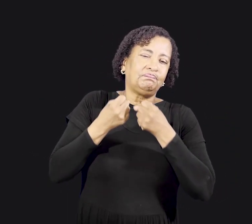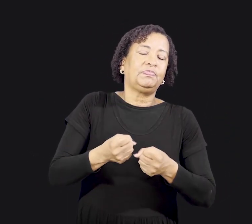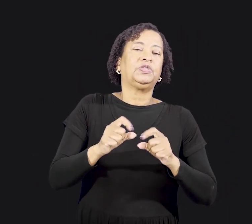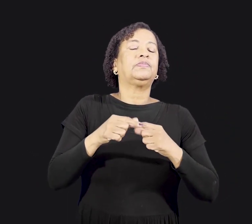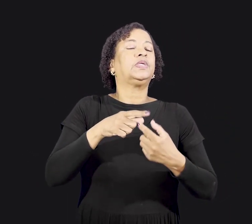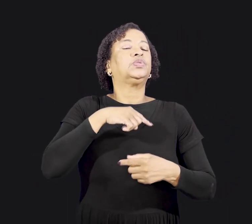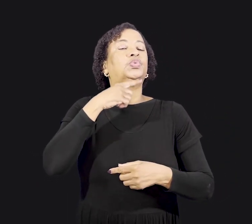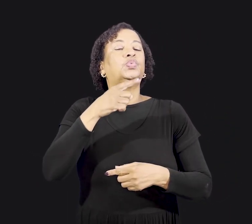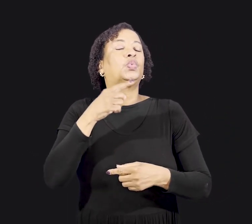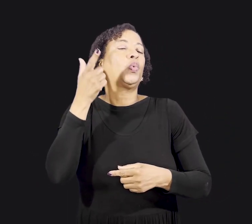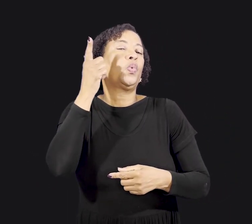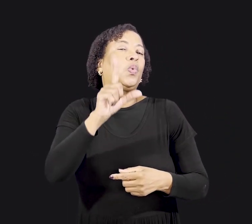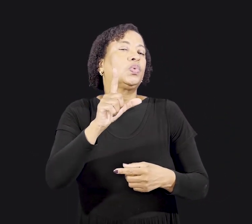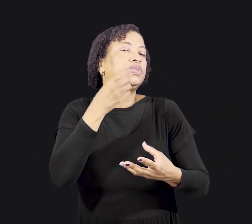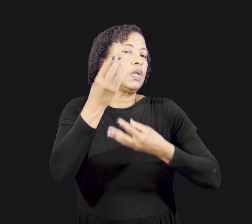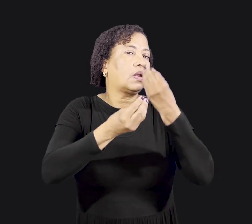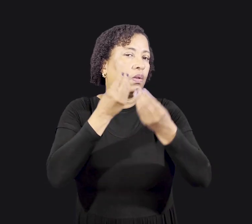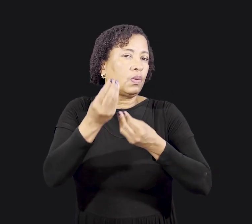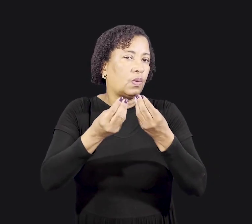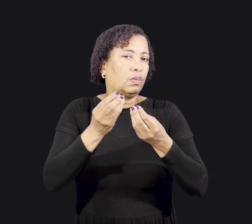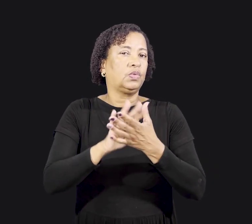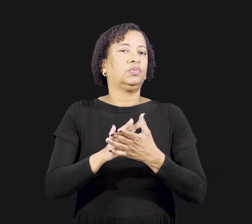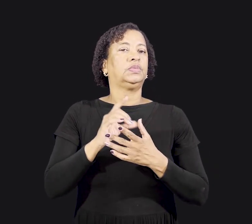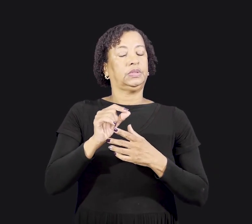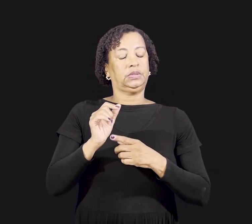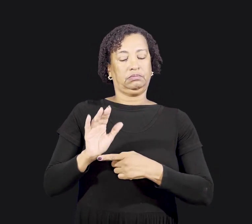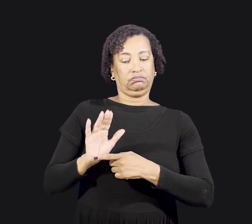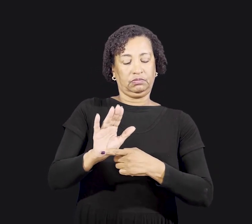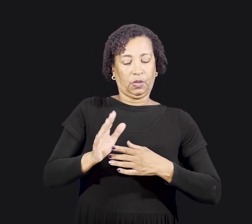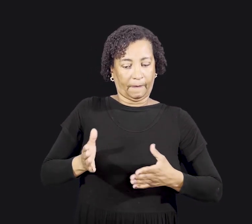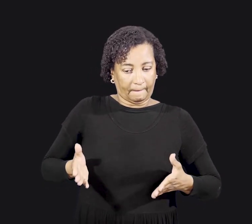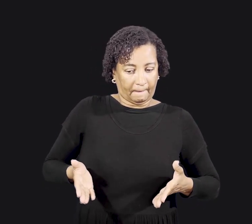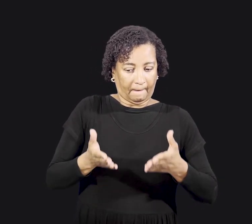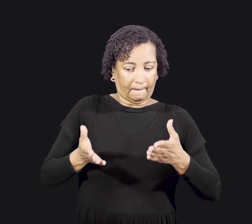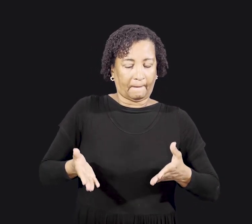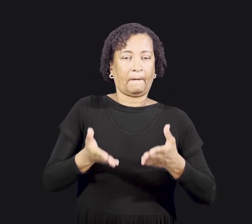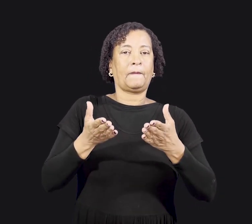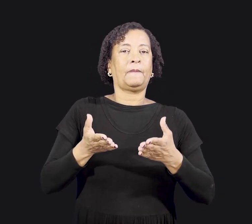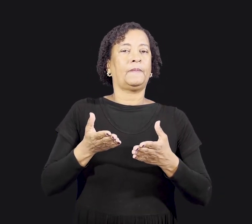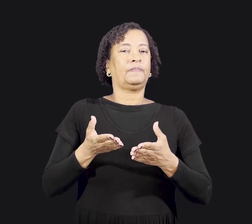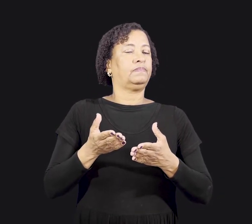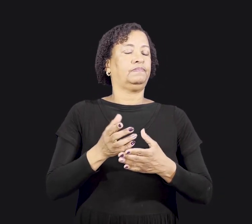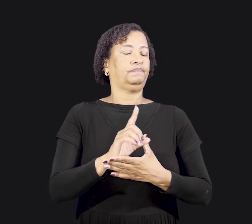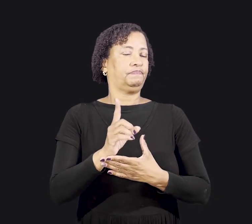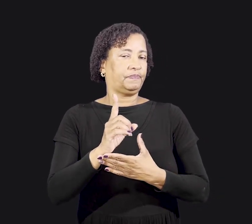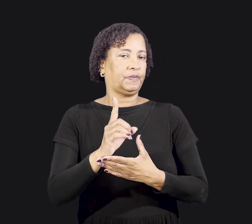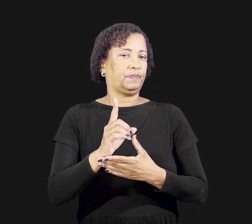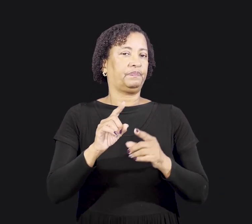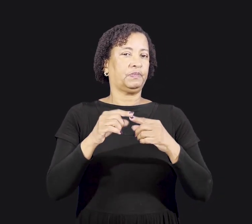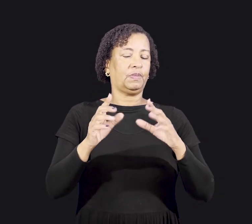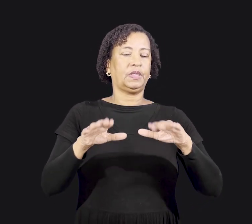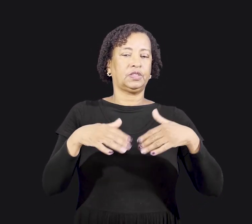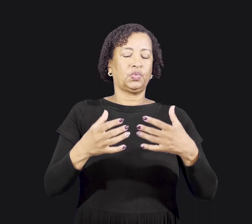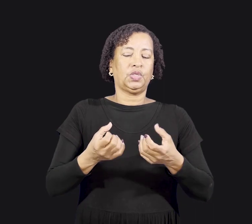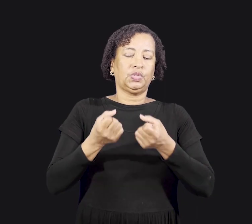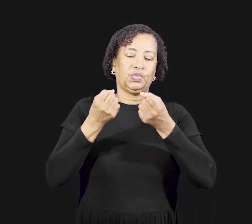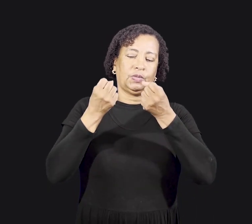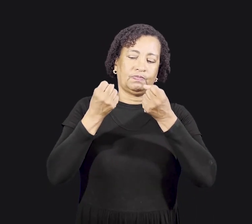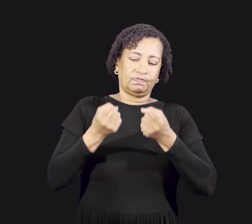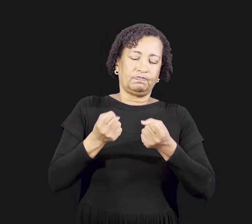faça isso? Será que basta que ele dê uma empurradinha ou algumas chifradas? Não. Mas quando o jugo é colocado no